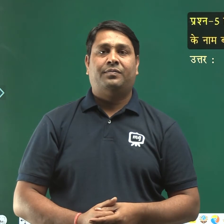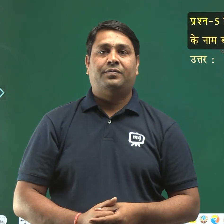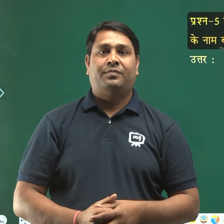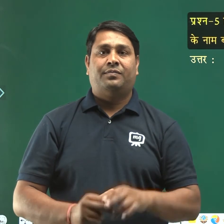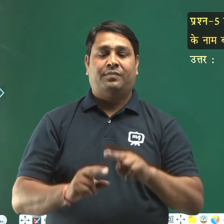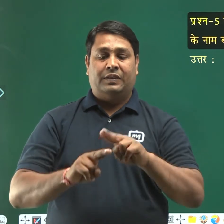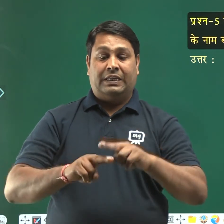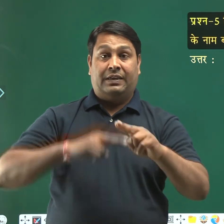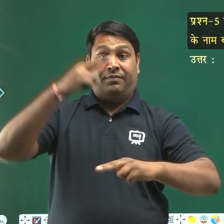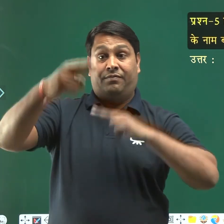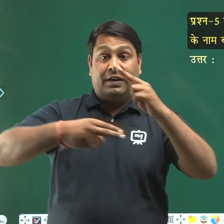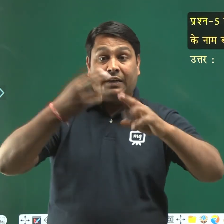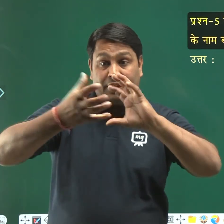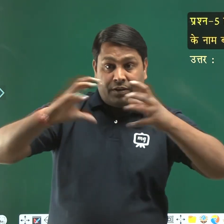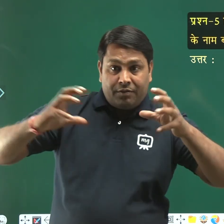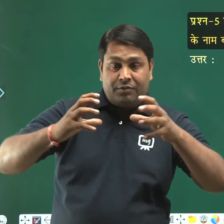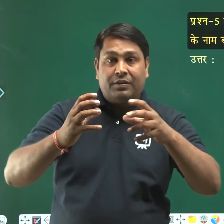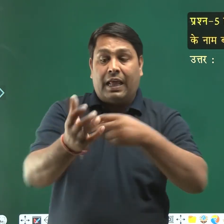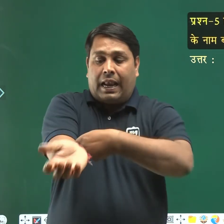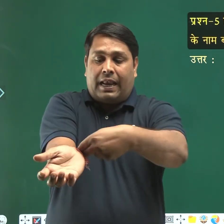उद्योगों के नाम बताइए।